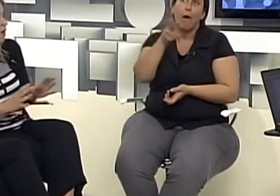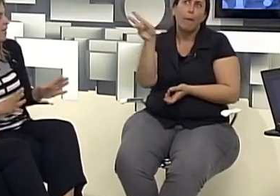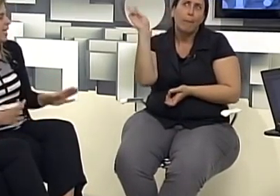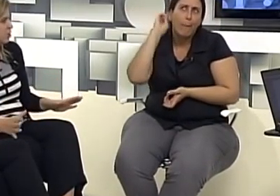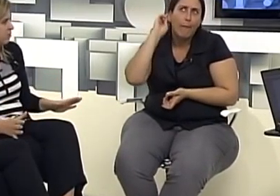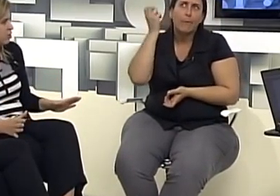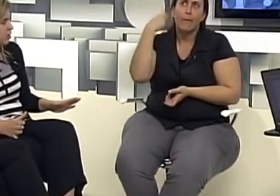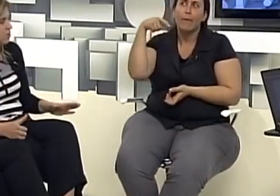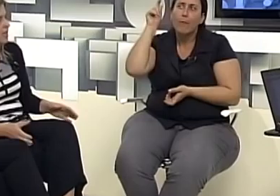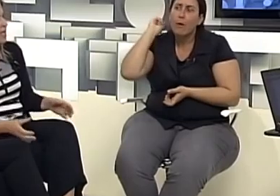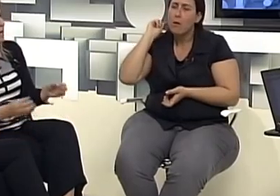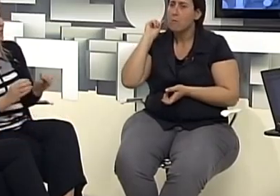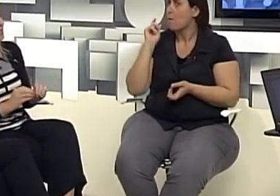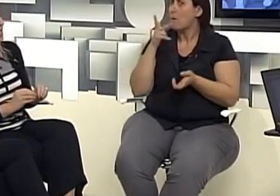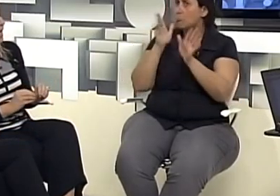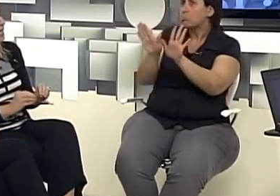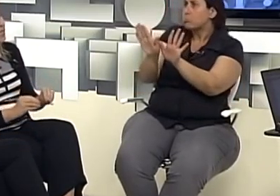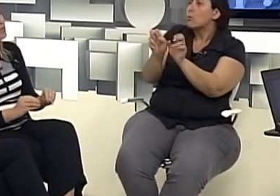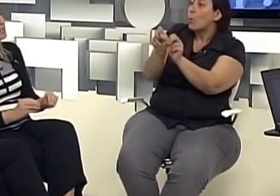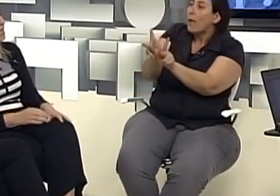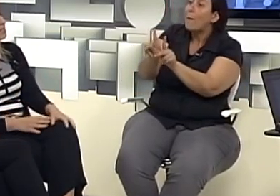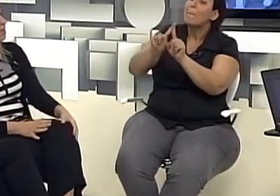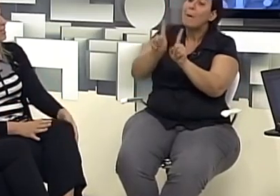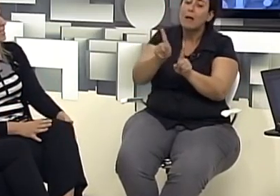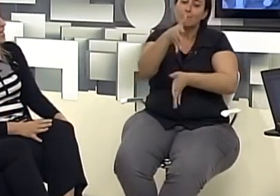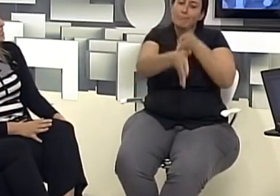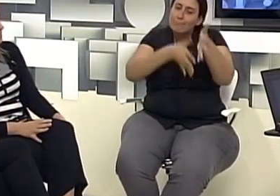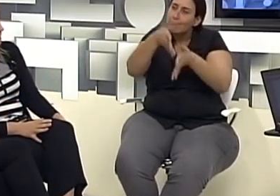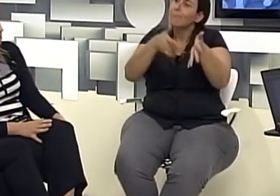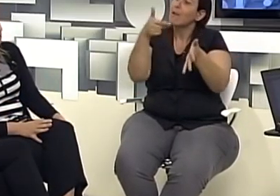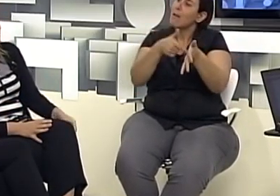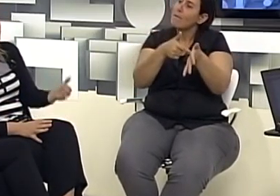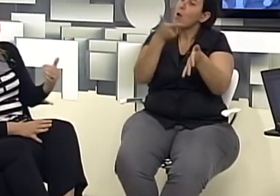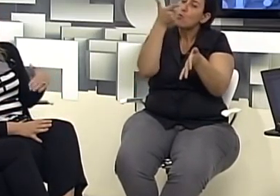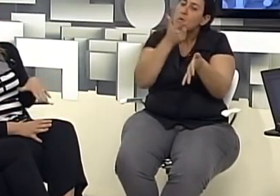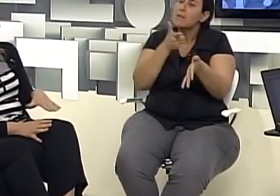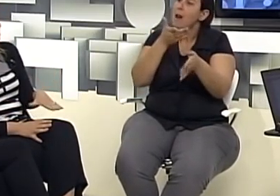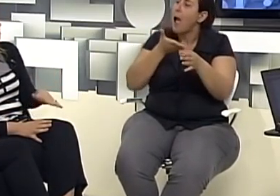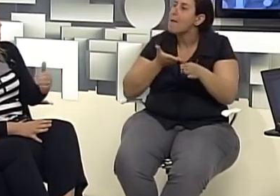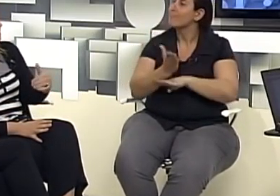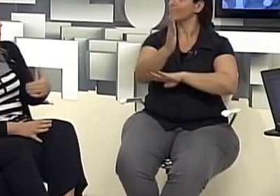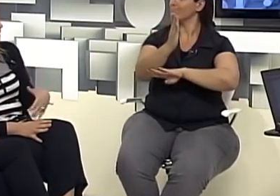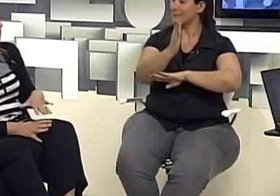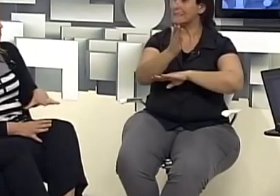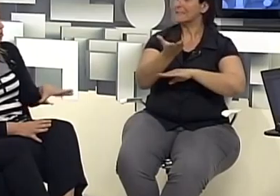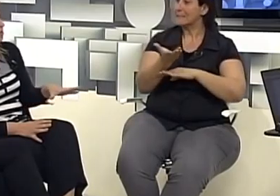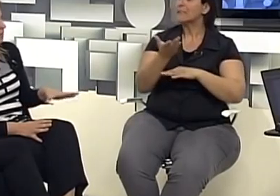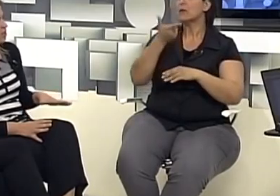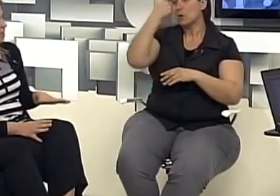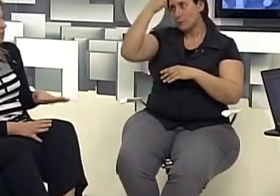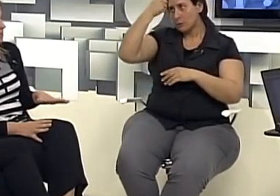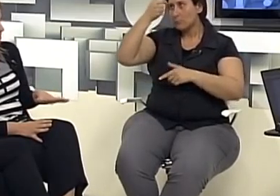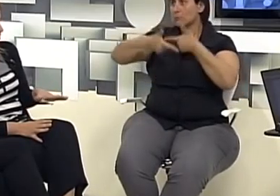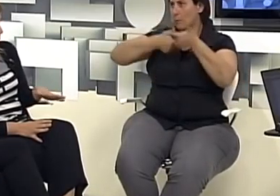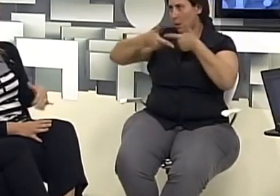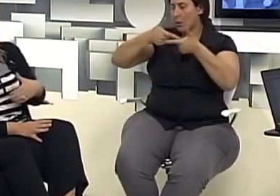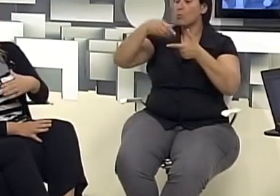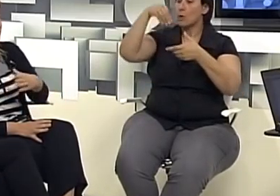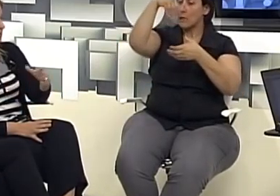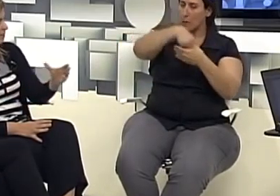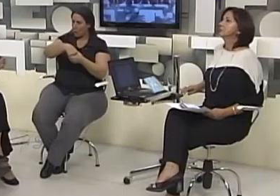que não há uma negativa disso, mas que é a língua de sinais que vai lhe dar esse acesso. Então, a universidade, ela tem trabalhado nas disciplinas de